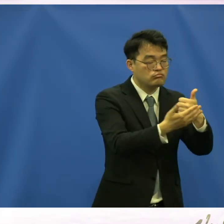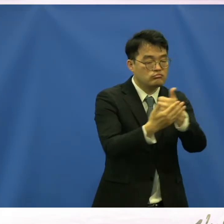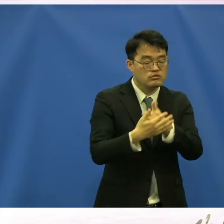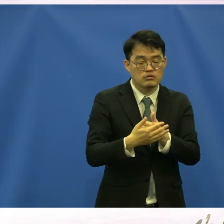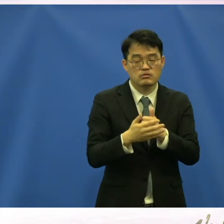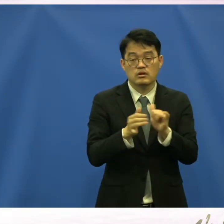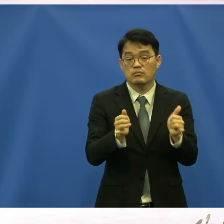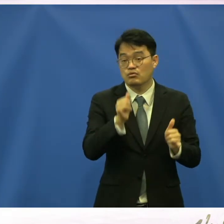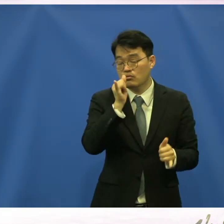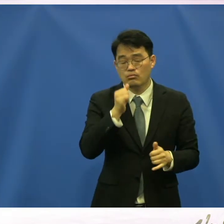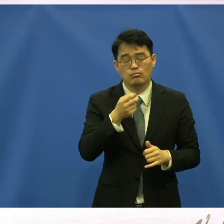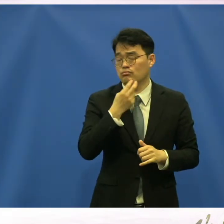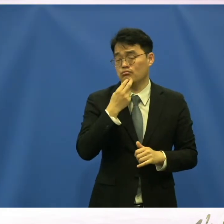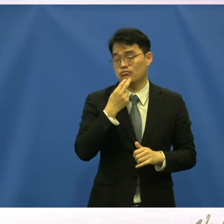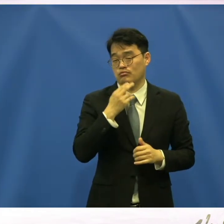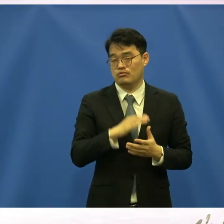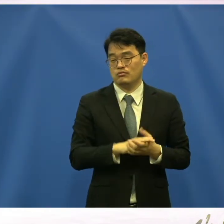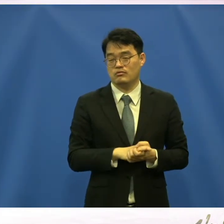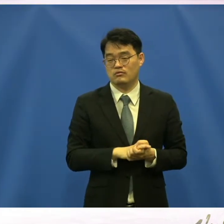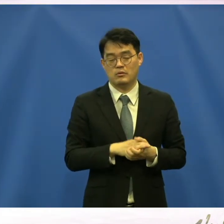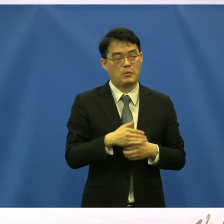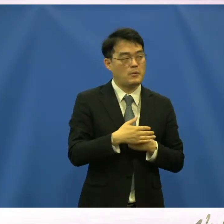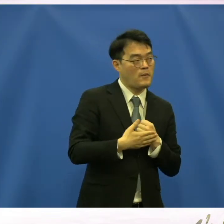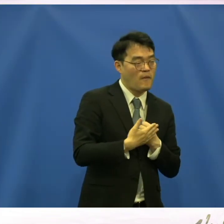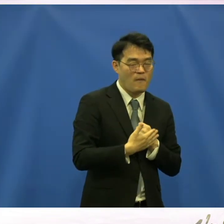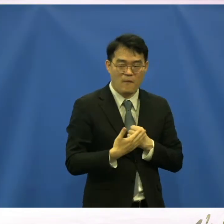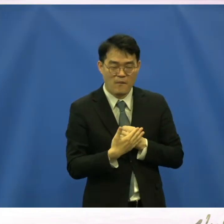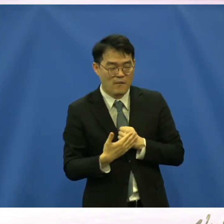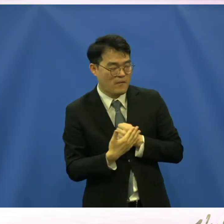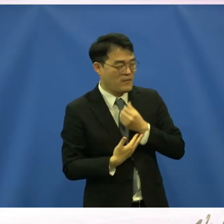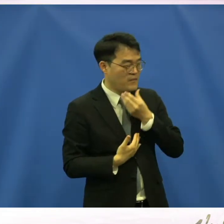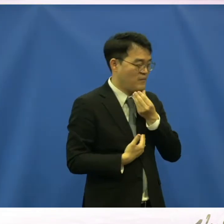사랑해 보십시오. 얼마나 불행해져요.